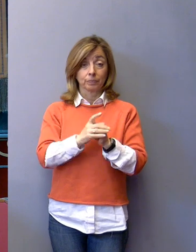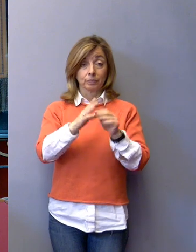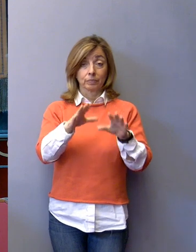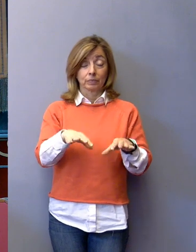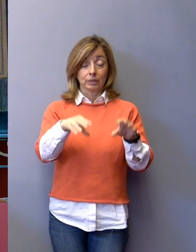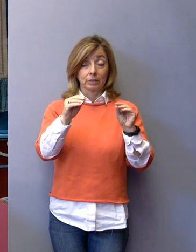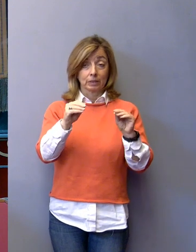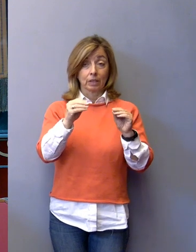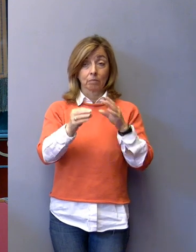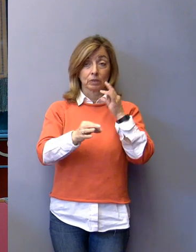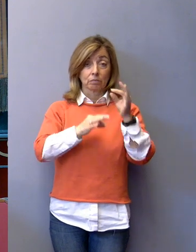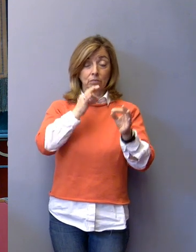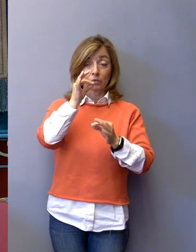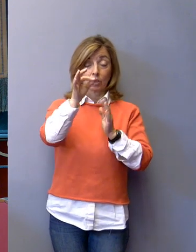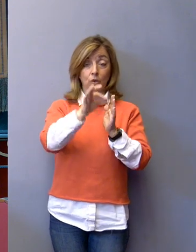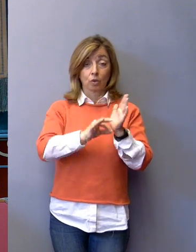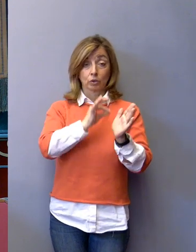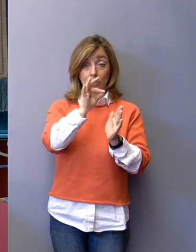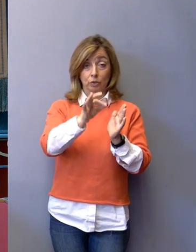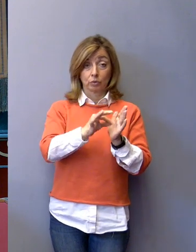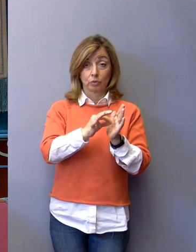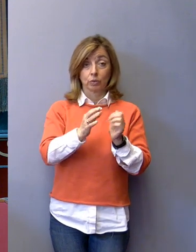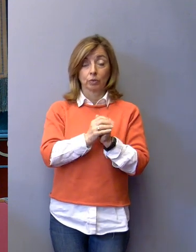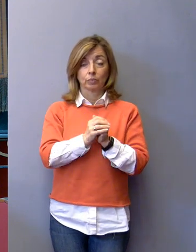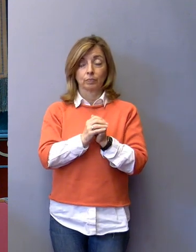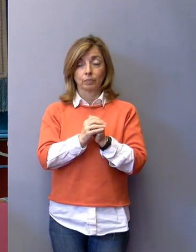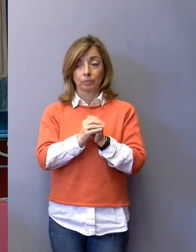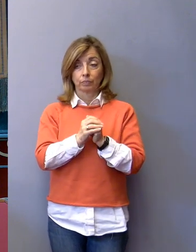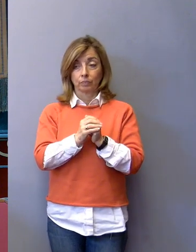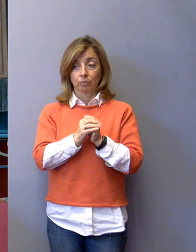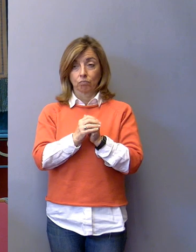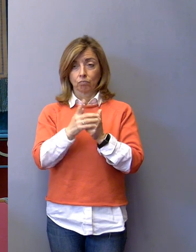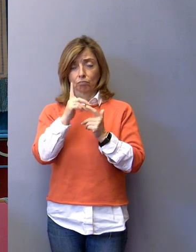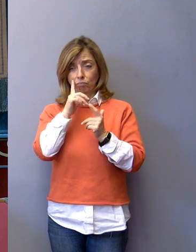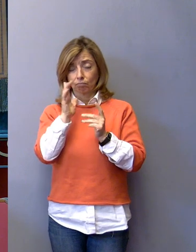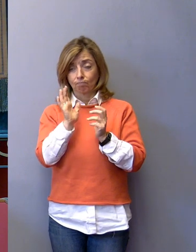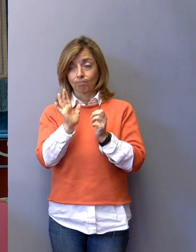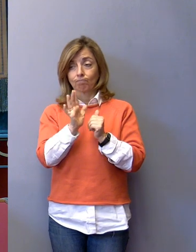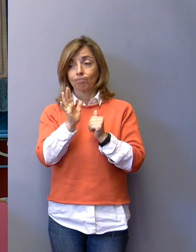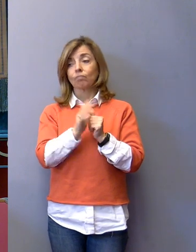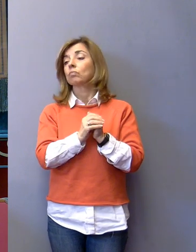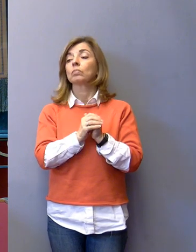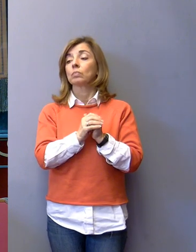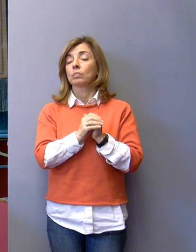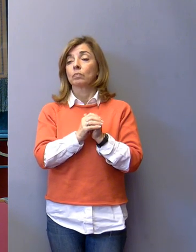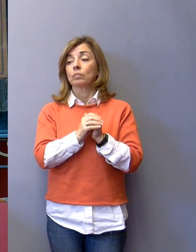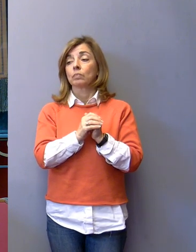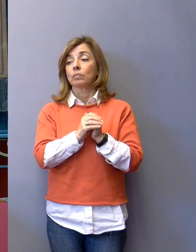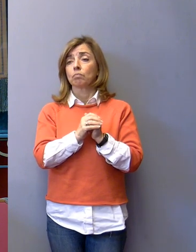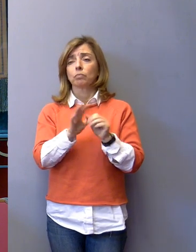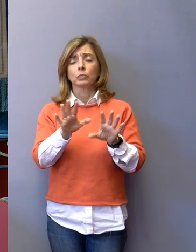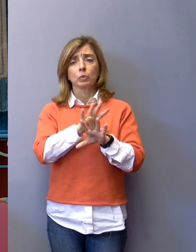l'illustrazione degli ordini del giorno che se non erro sono tutti